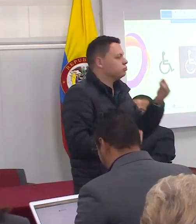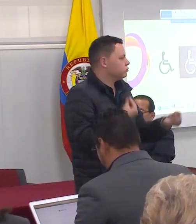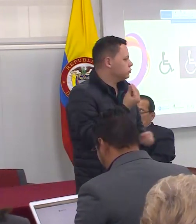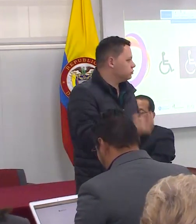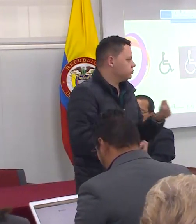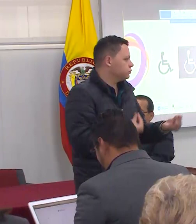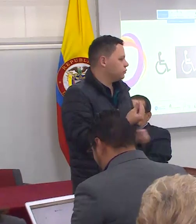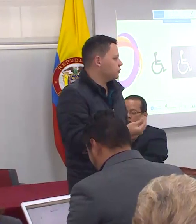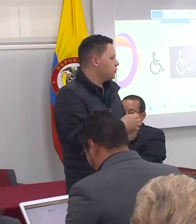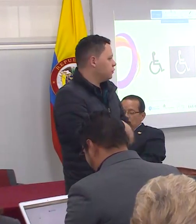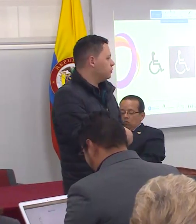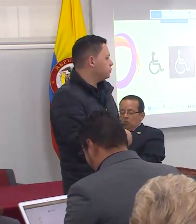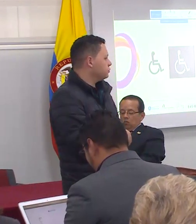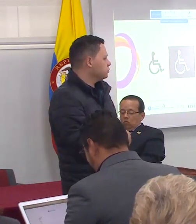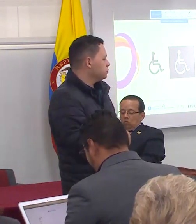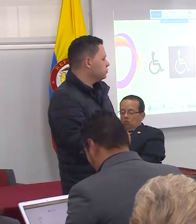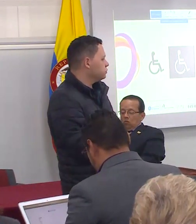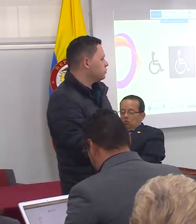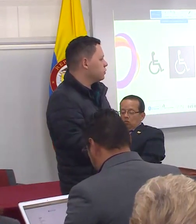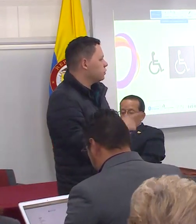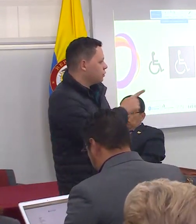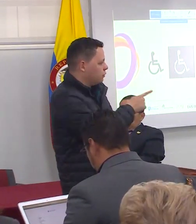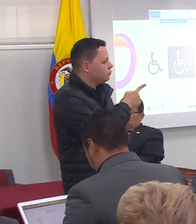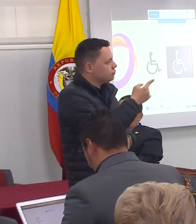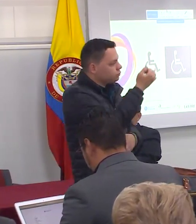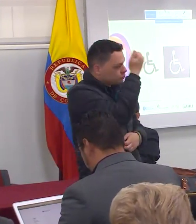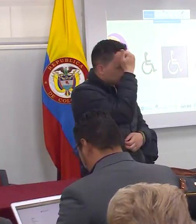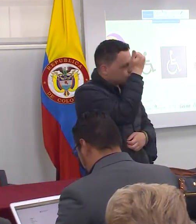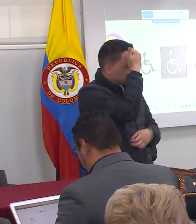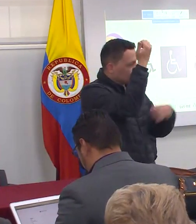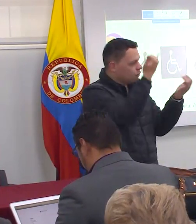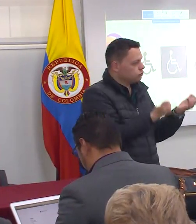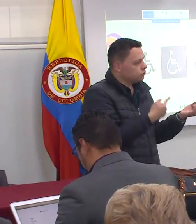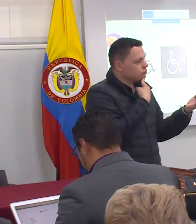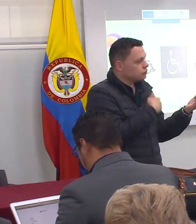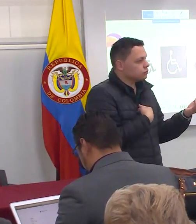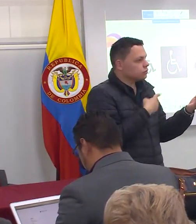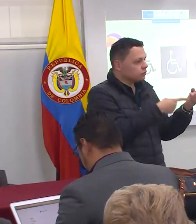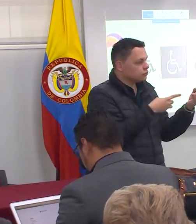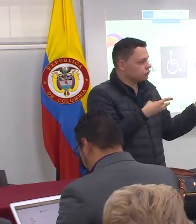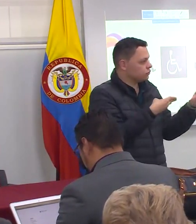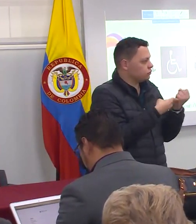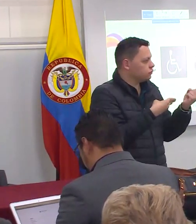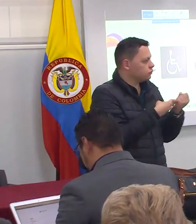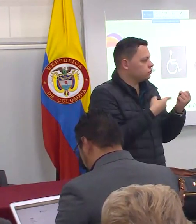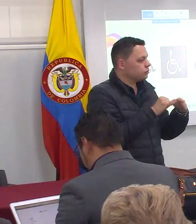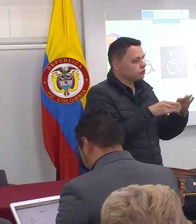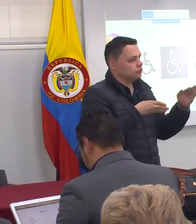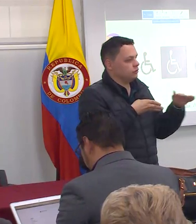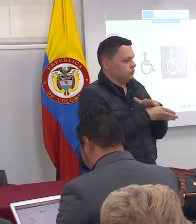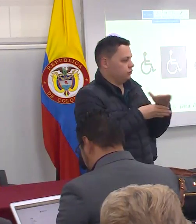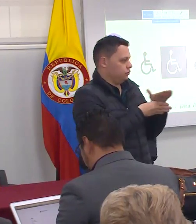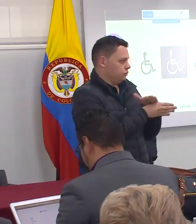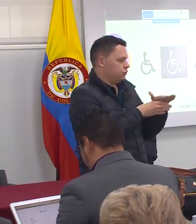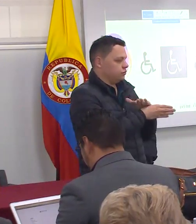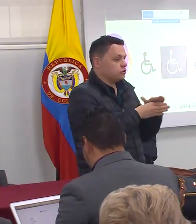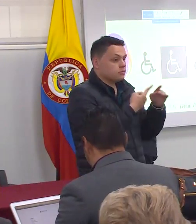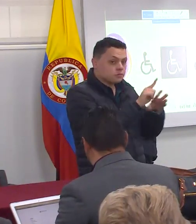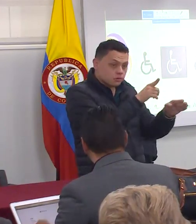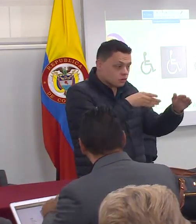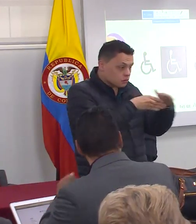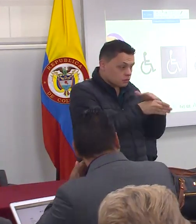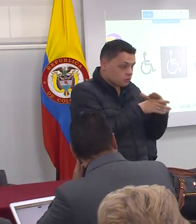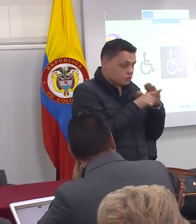nosotros obviamente como la profesora del SENA decía ahora nosotros hablamos un poco más de accesibilidad pero la